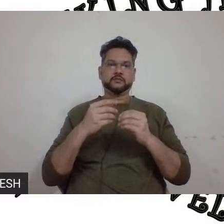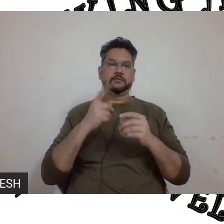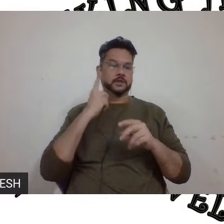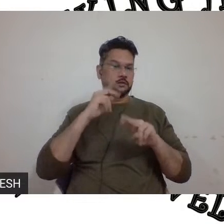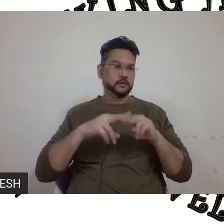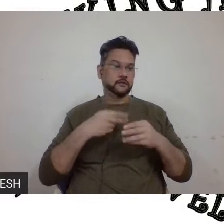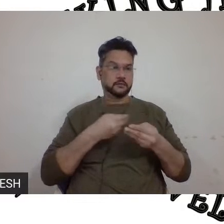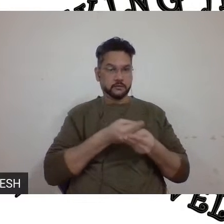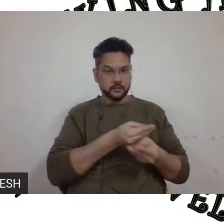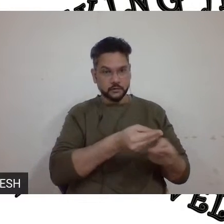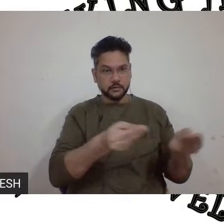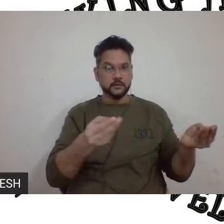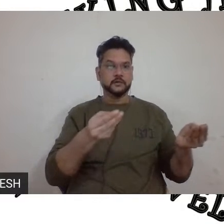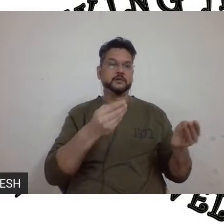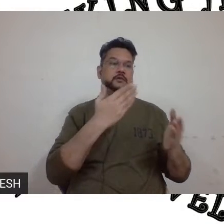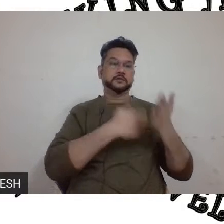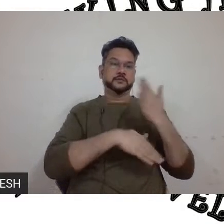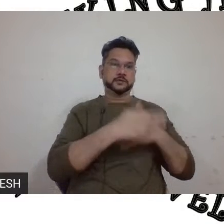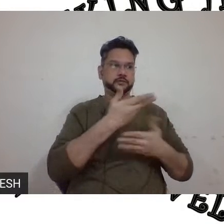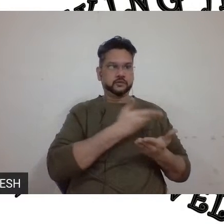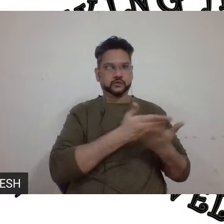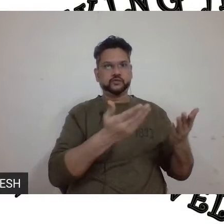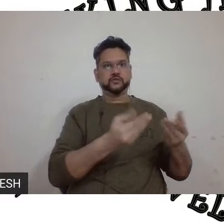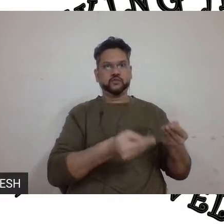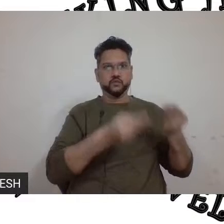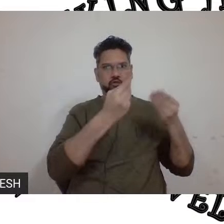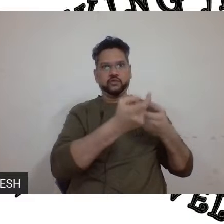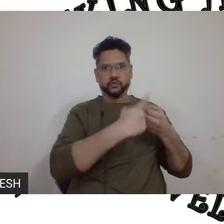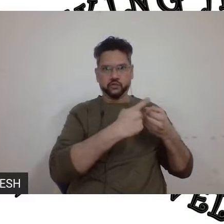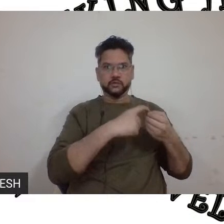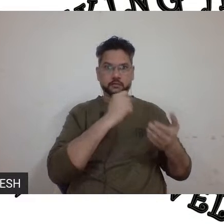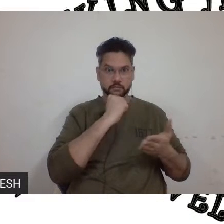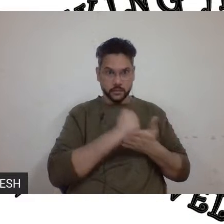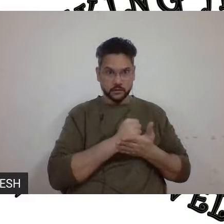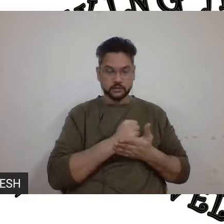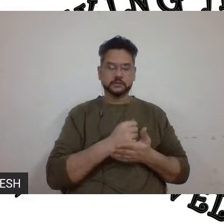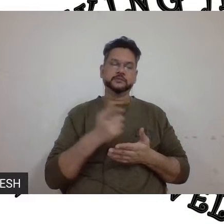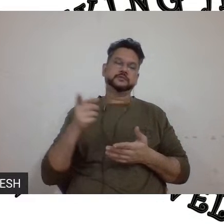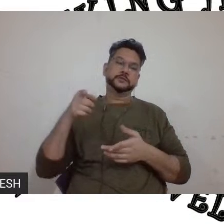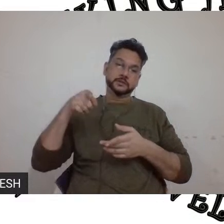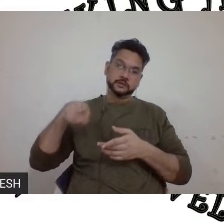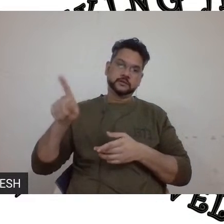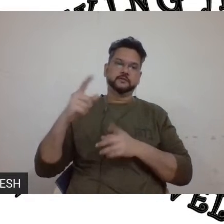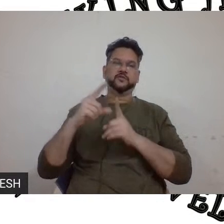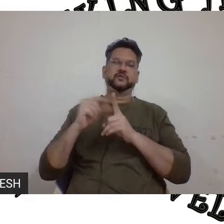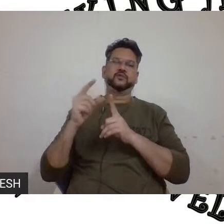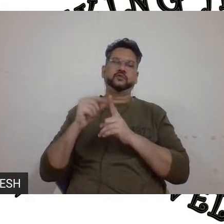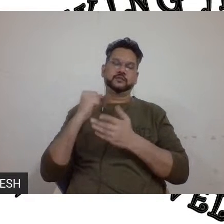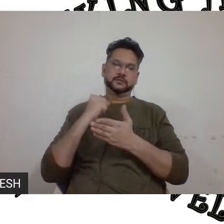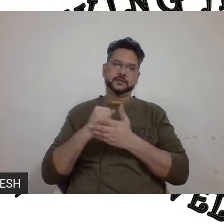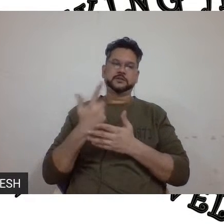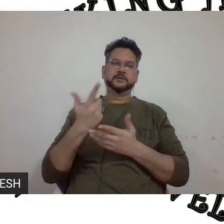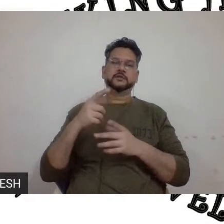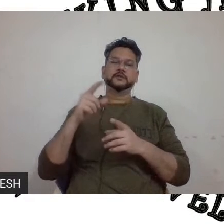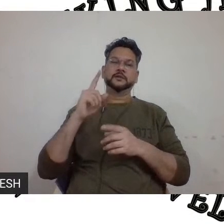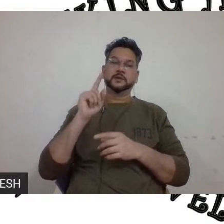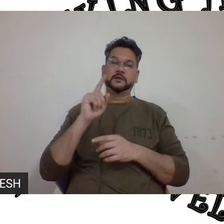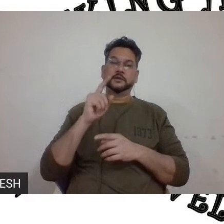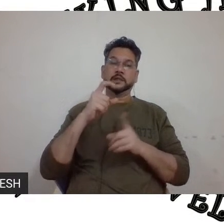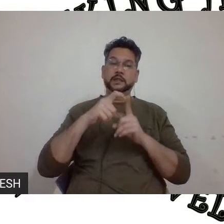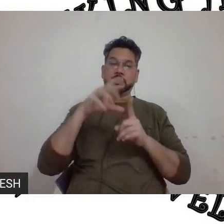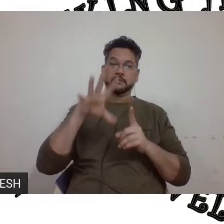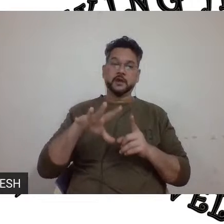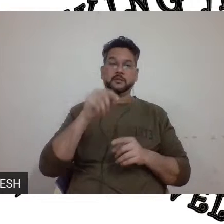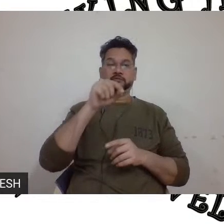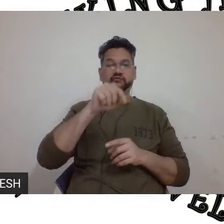जॉब अपॉर्चुनिटीज मिले पर्सन विद डिसेबिलिटीज को, उनको इस तरह भी प्रयास करना चाहिए कि हर डिपार्टमेंट और हर ऑफिस और